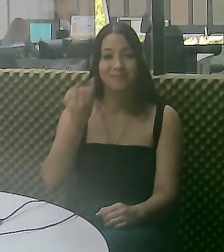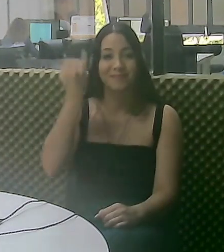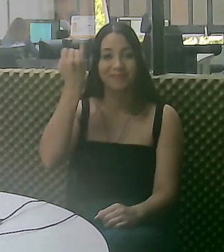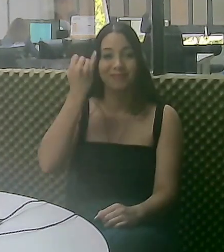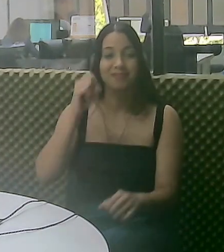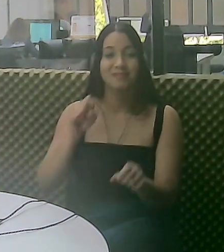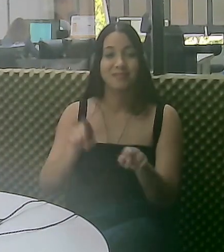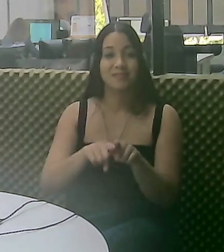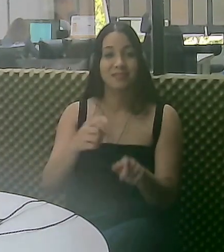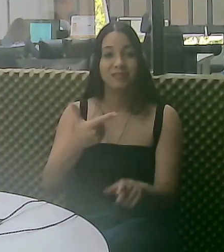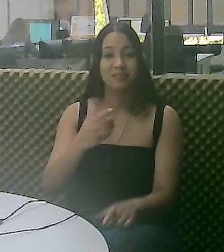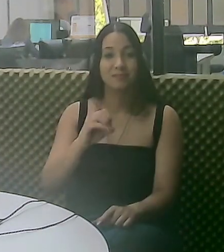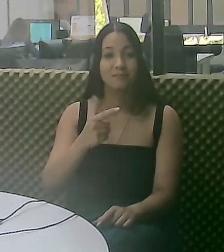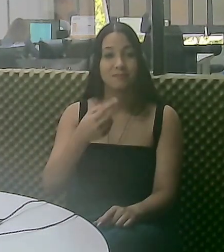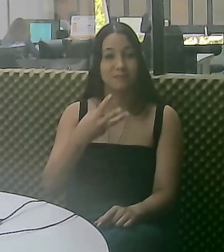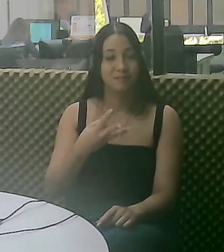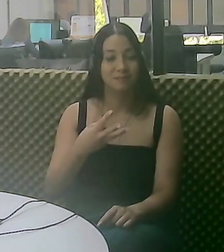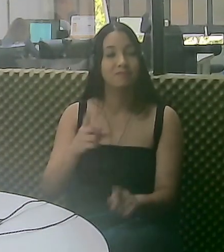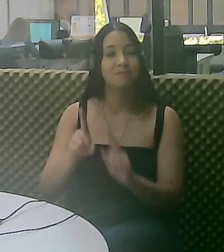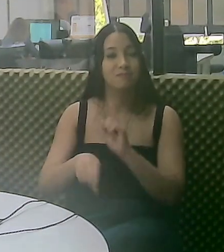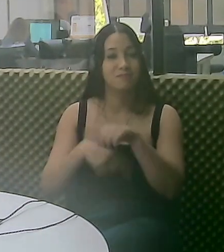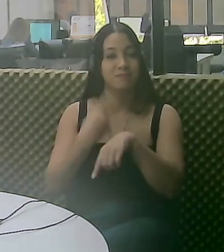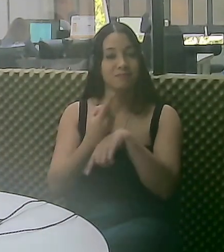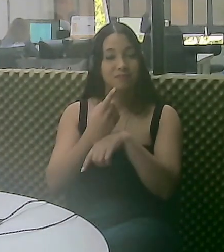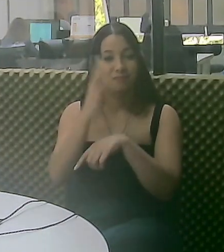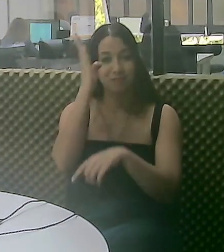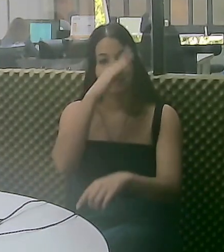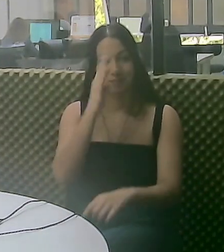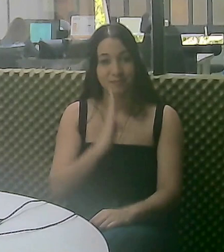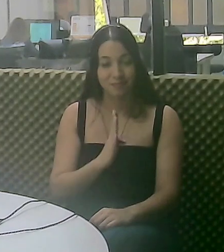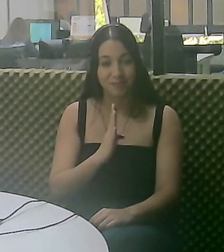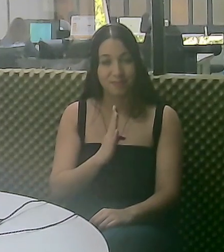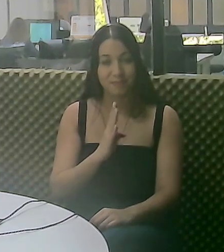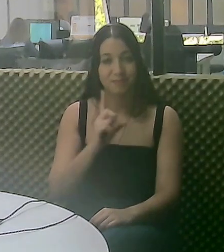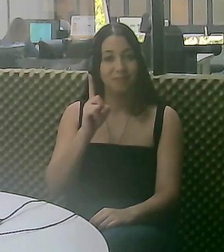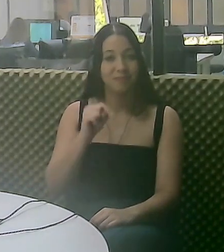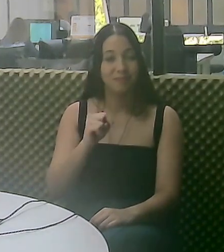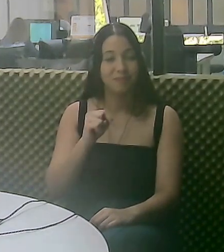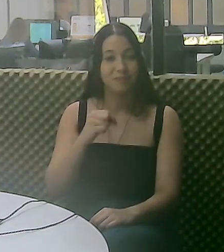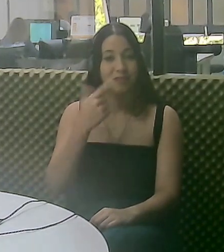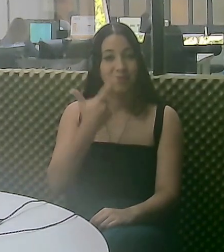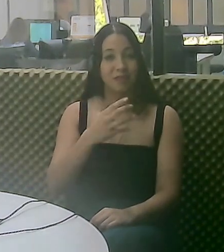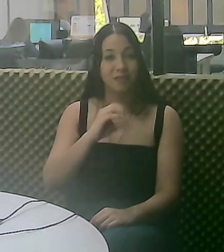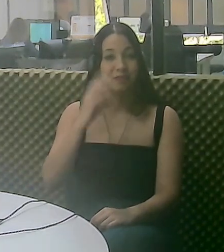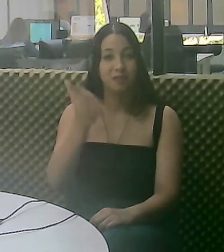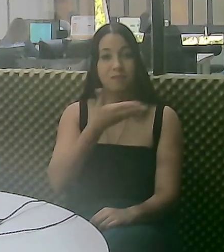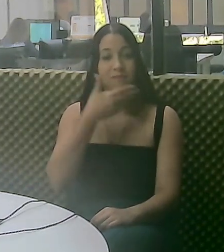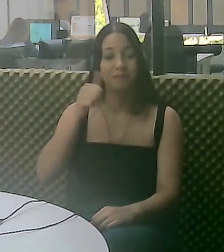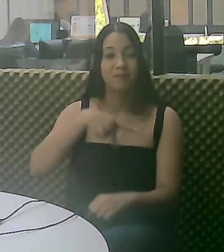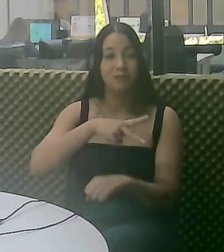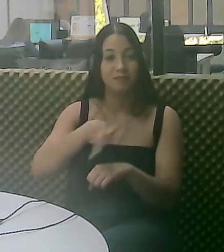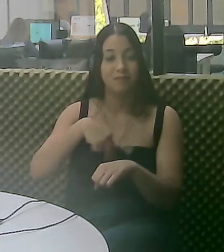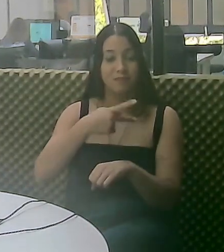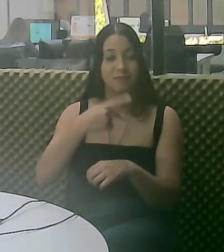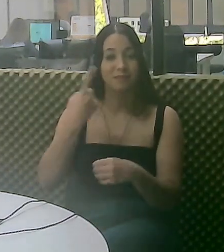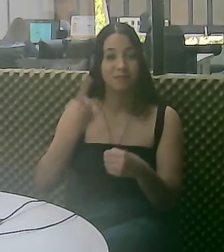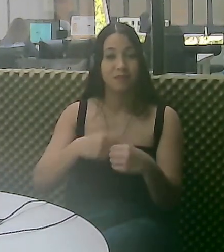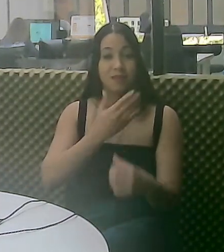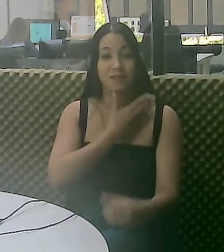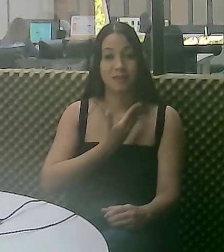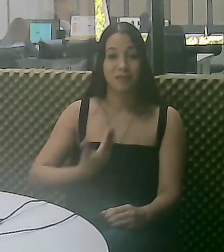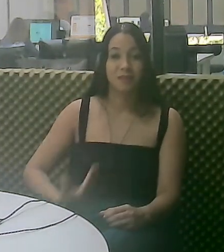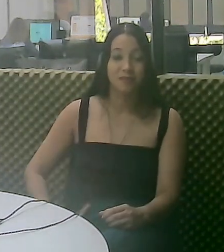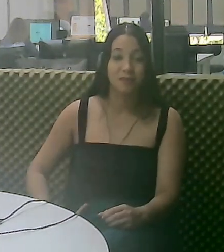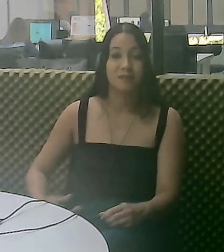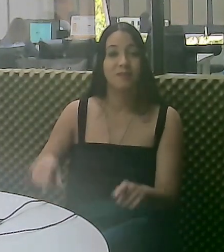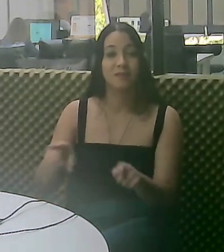em 2023 continua sobressaindo no mapa brasileiro. Foi apontada como uma das 20 melhores cidades do país em ranking de governança e